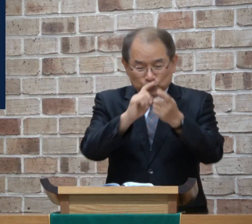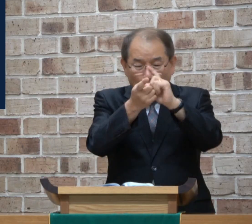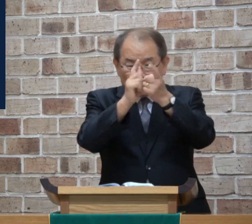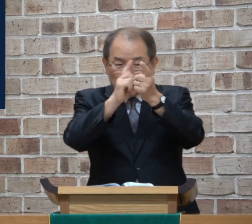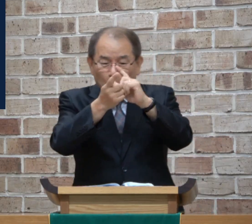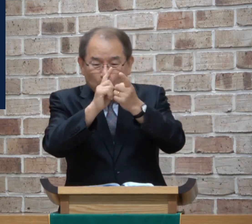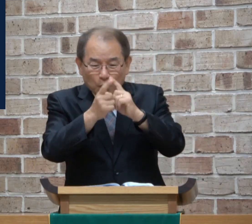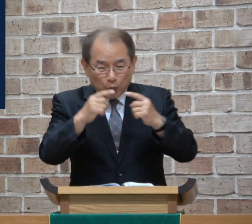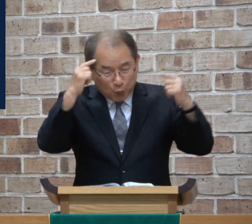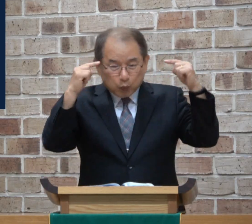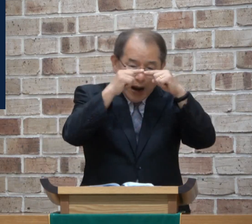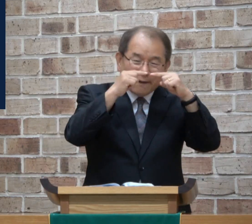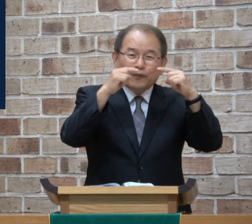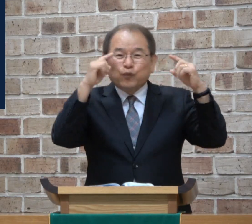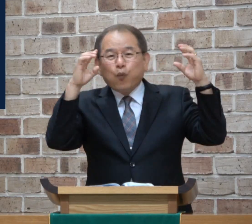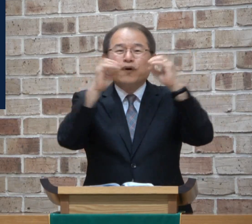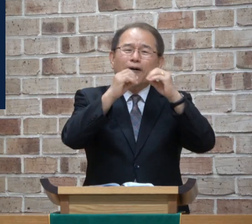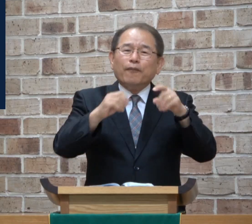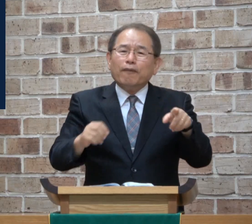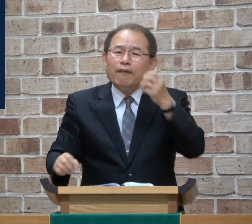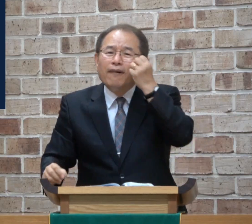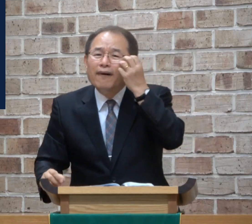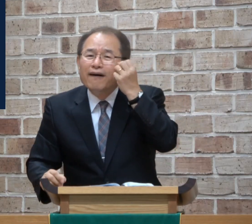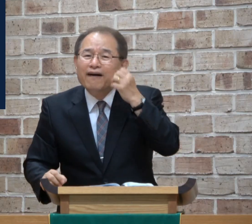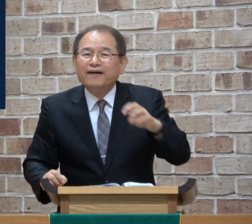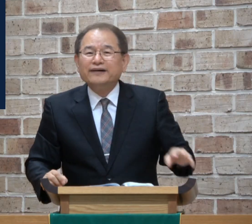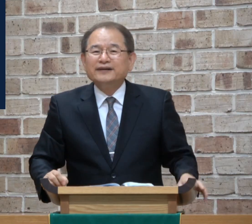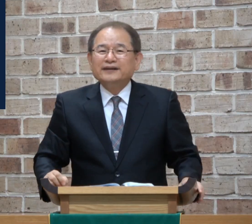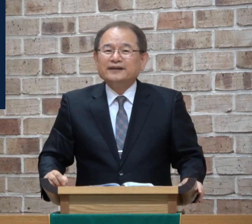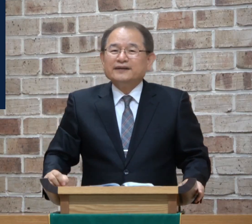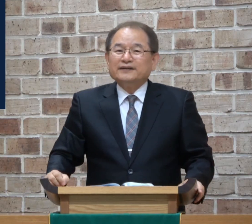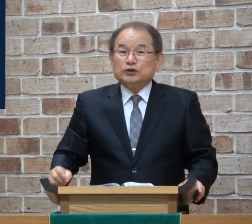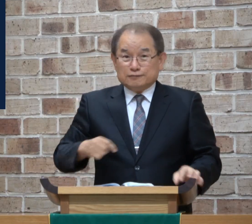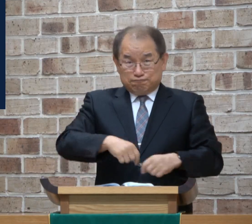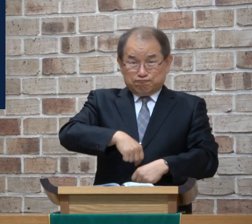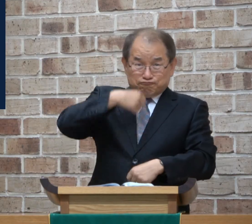그리고 부부는 서로 합의하에 같은 마음과 생각으로 그렇게 하기로 결정했습니다.